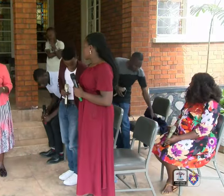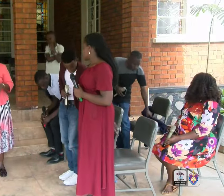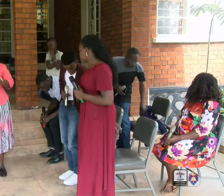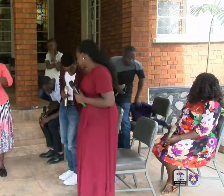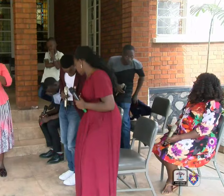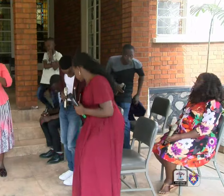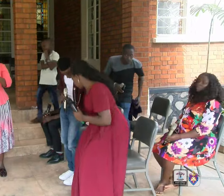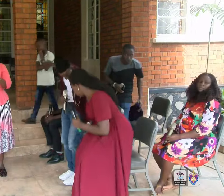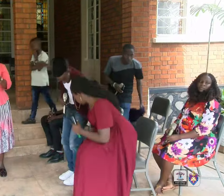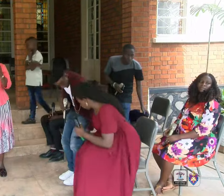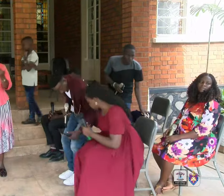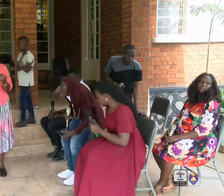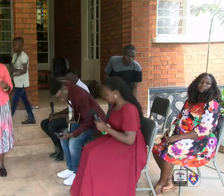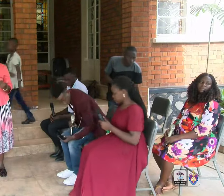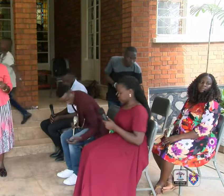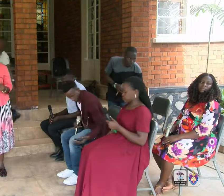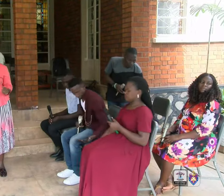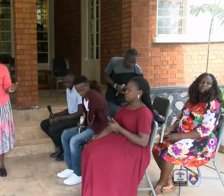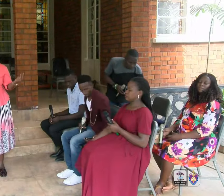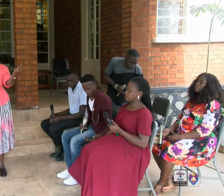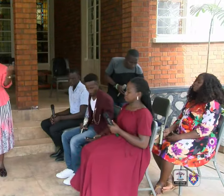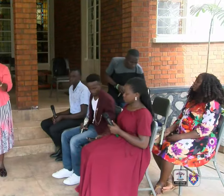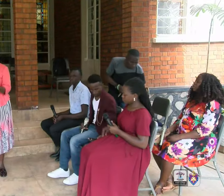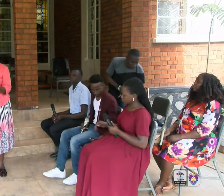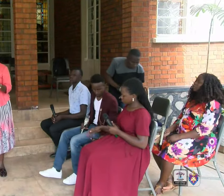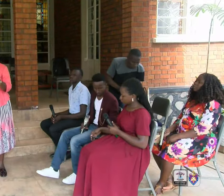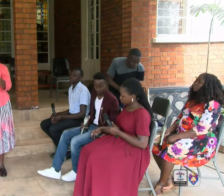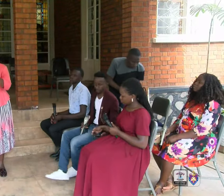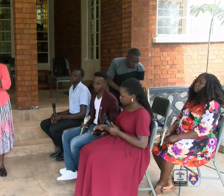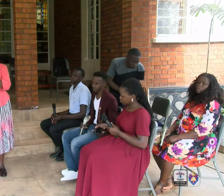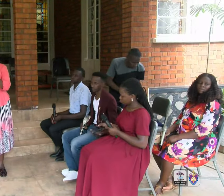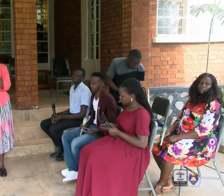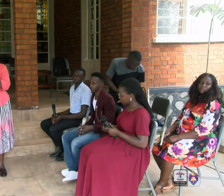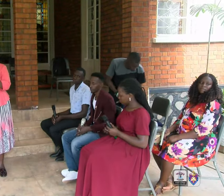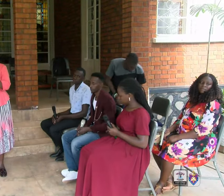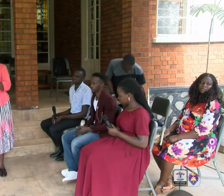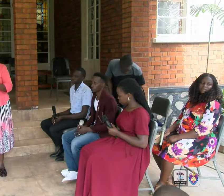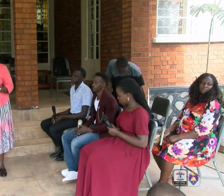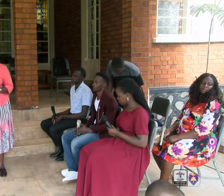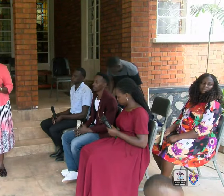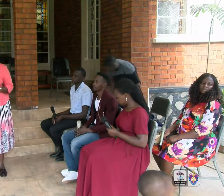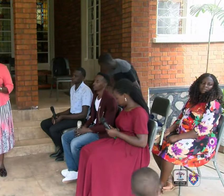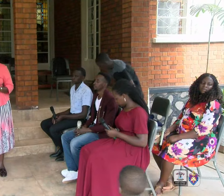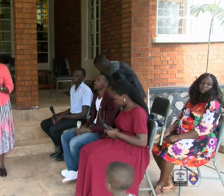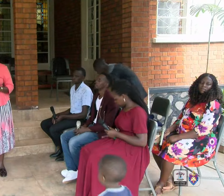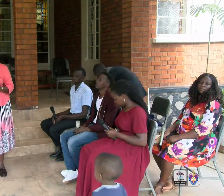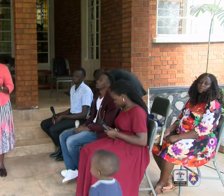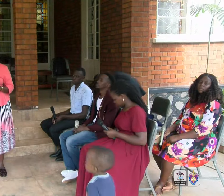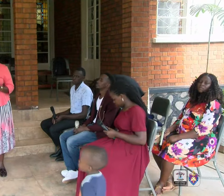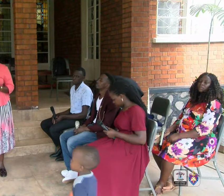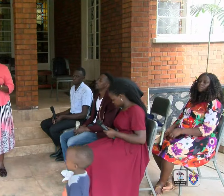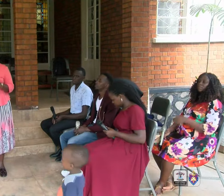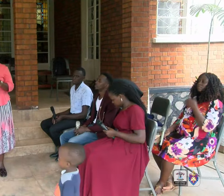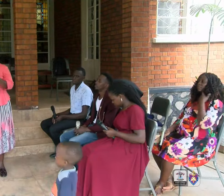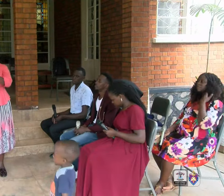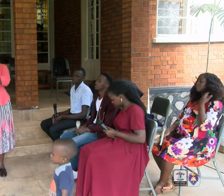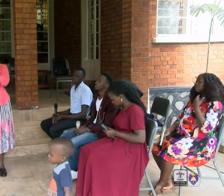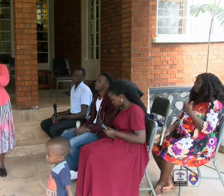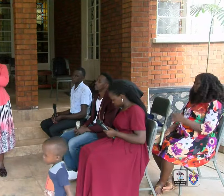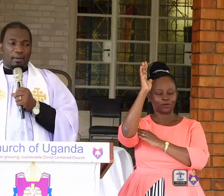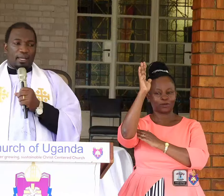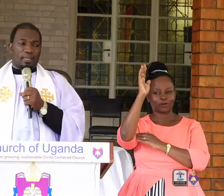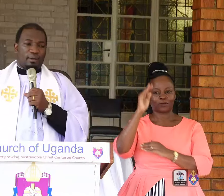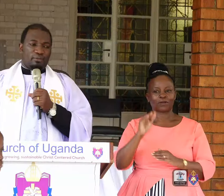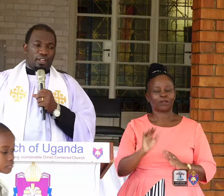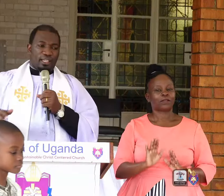Abaana bajje ate tusabe tugende maaso ga Katonda,